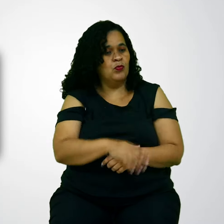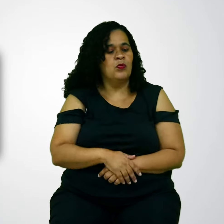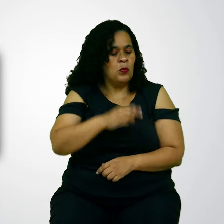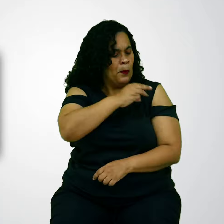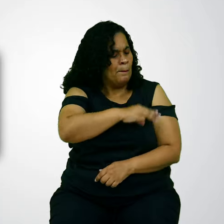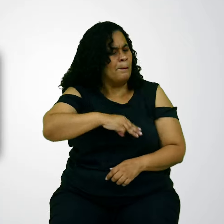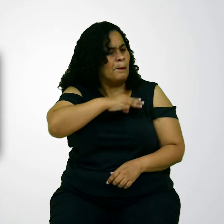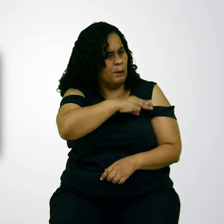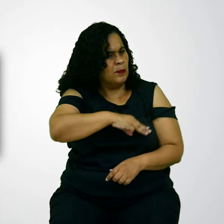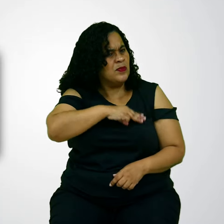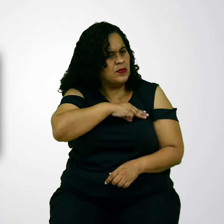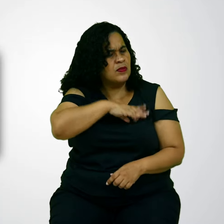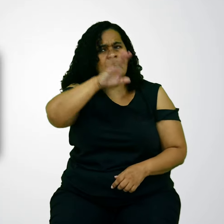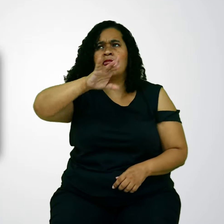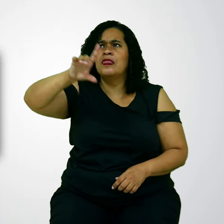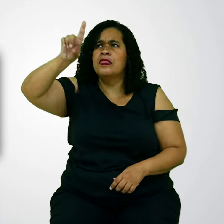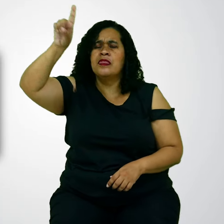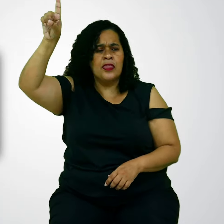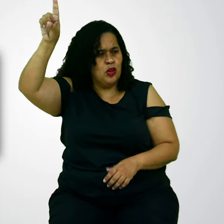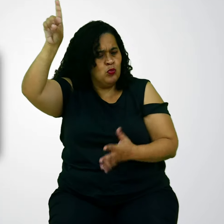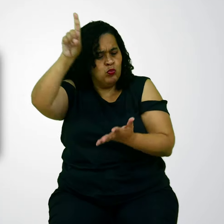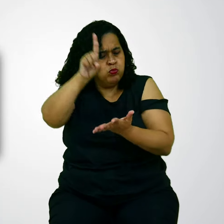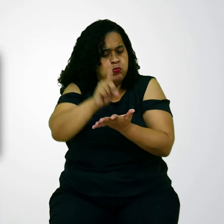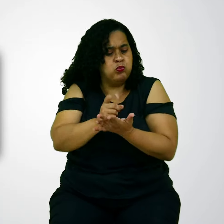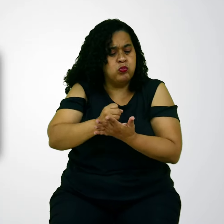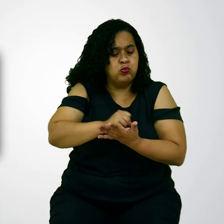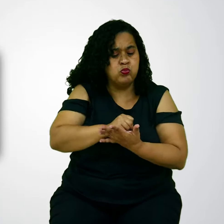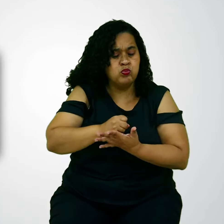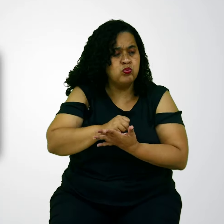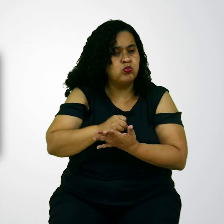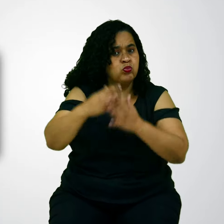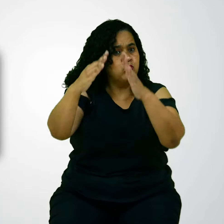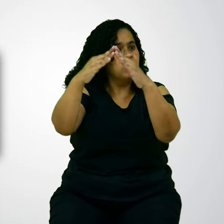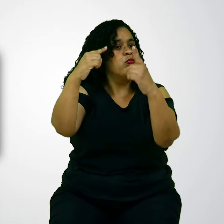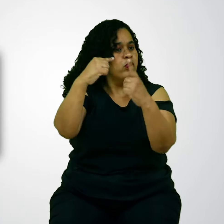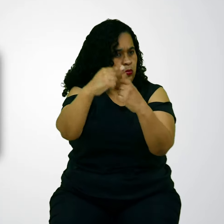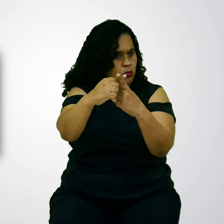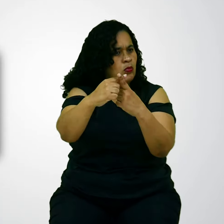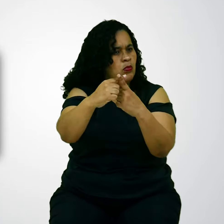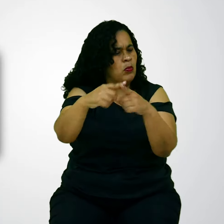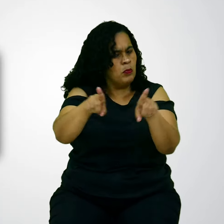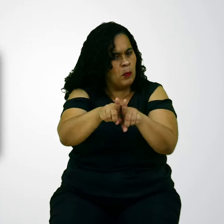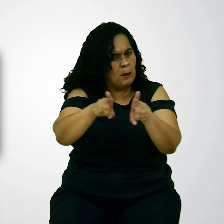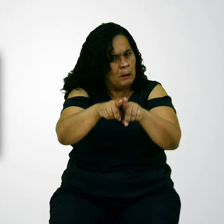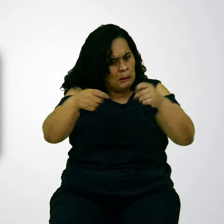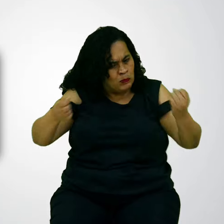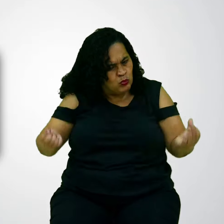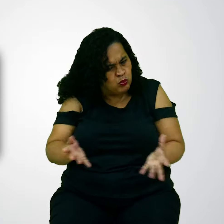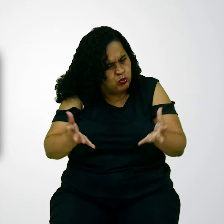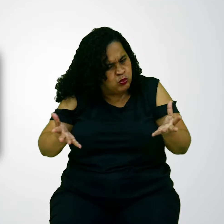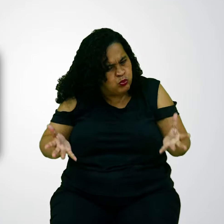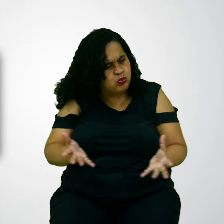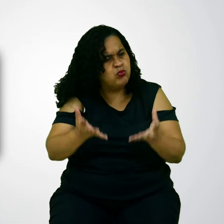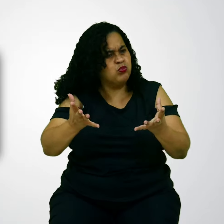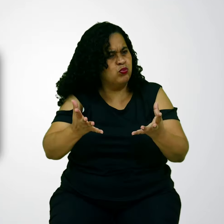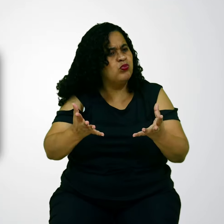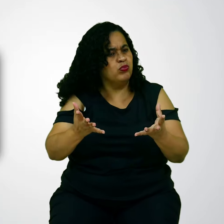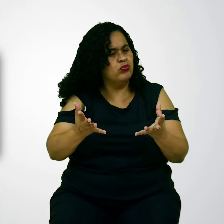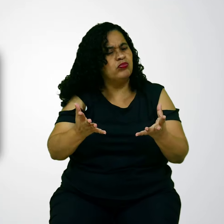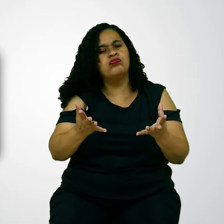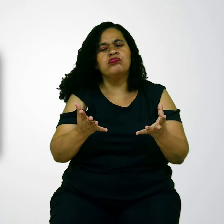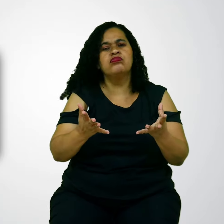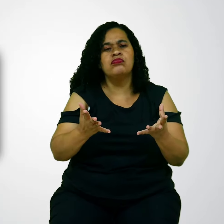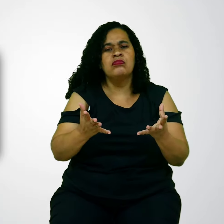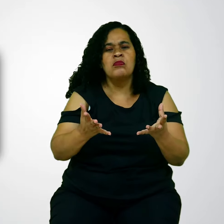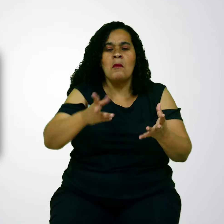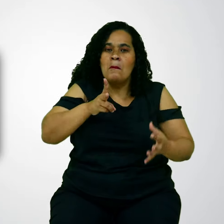Deus quem governa a igreja, é Deus que nos instrui em como prosseguir a partir do momento que a